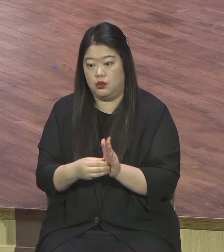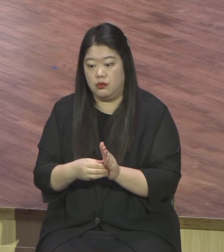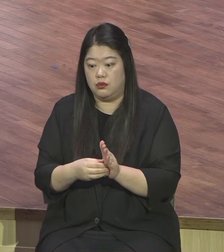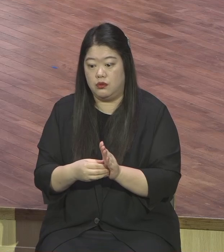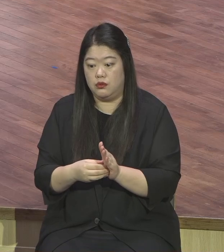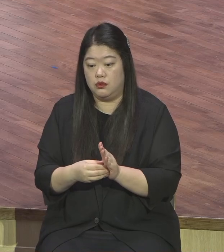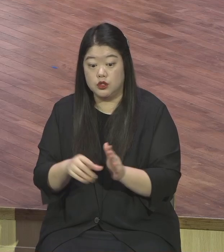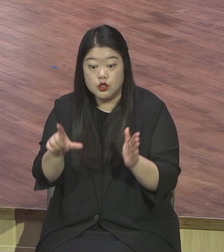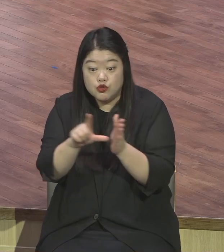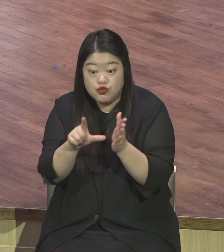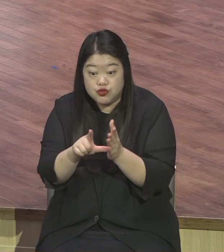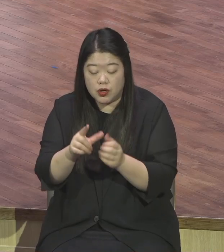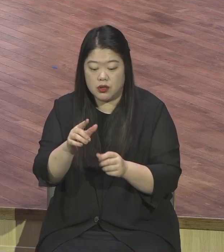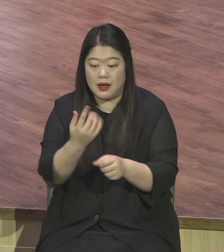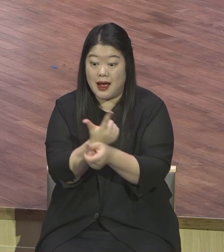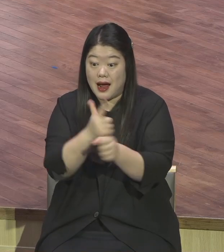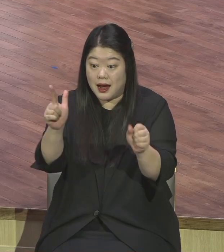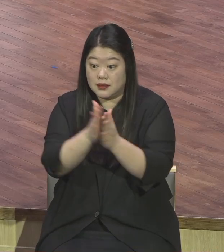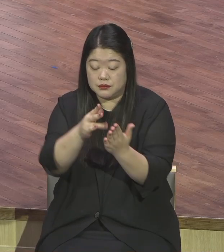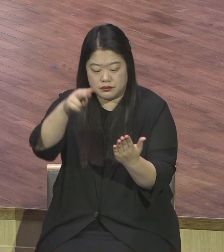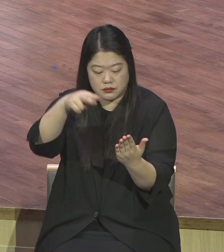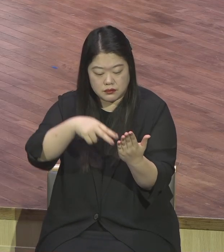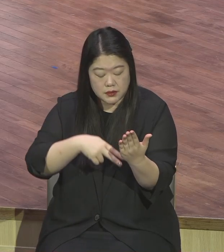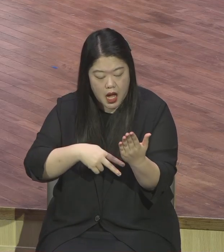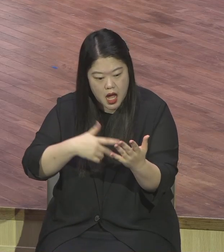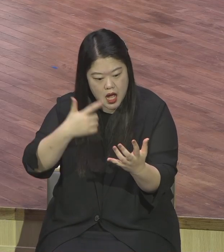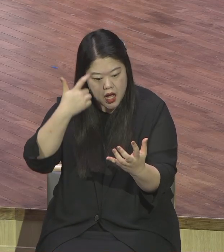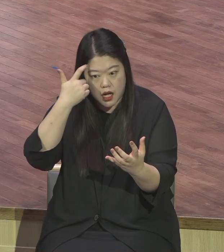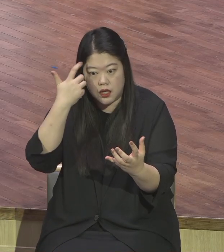완전 전환시킨 것이 갈라디아스입니다.